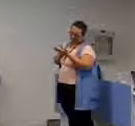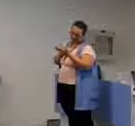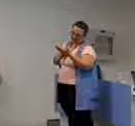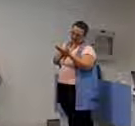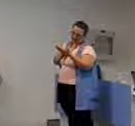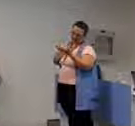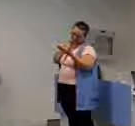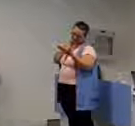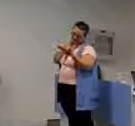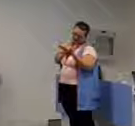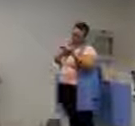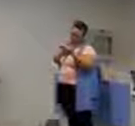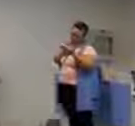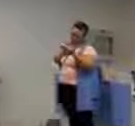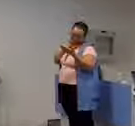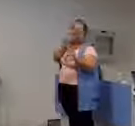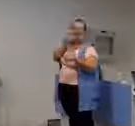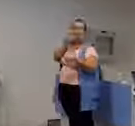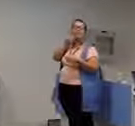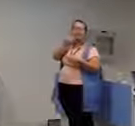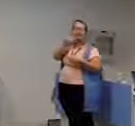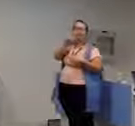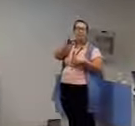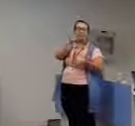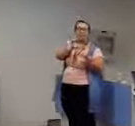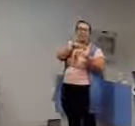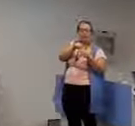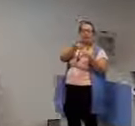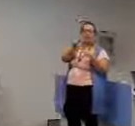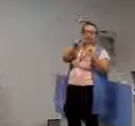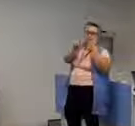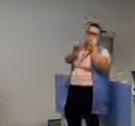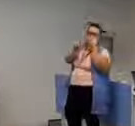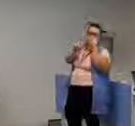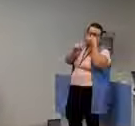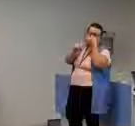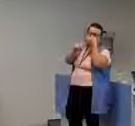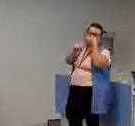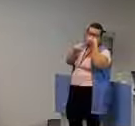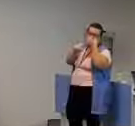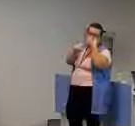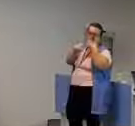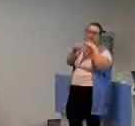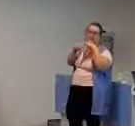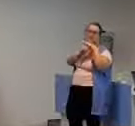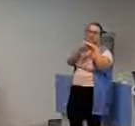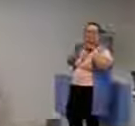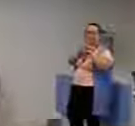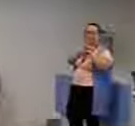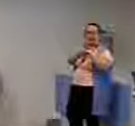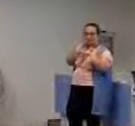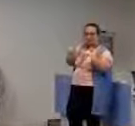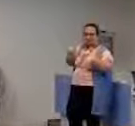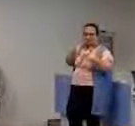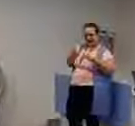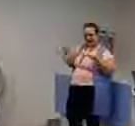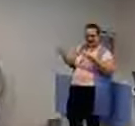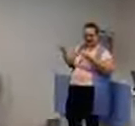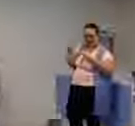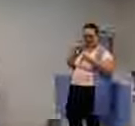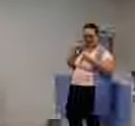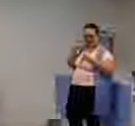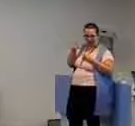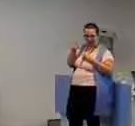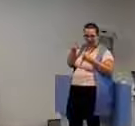e eu tentar achar lá o que tem para me oferecer. Ok? Então essa inteligência artificial embarcada dentro